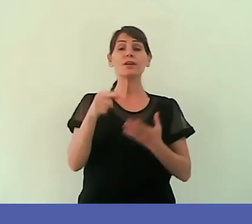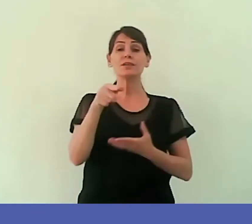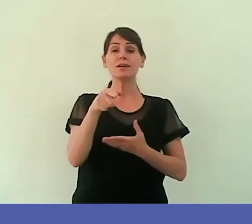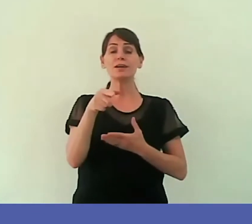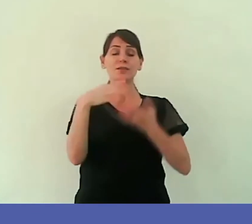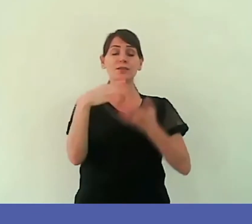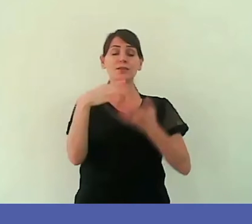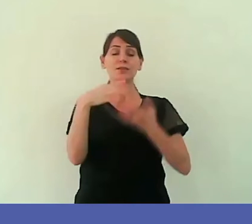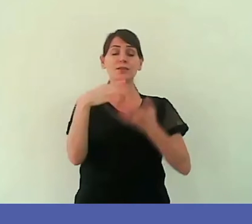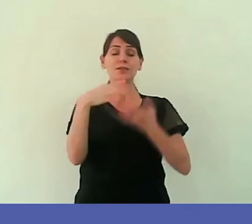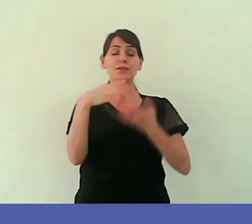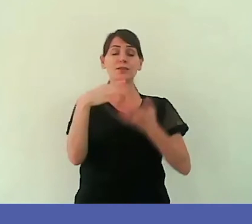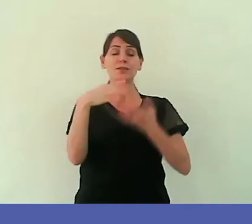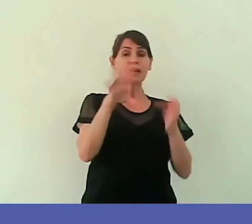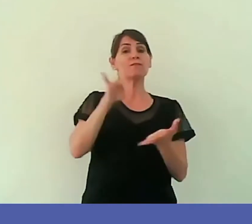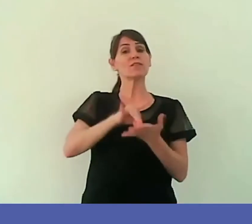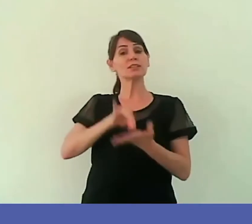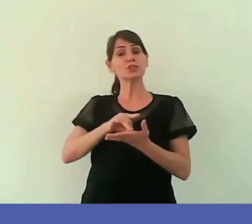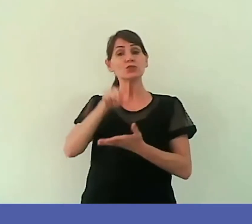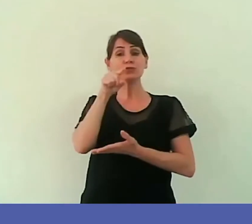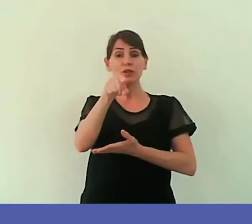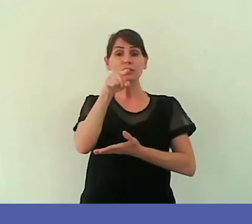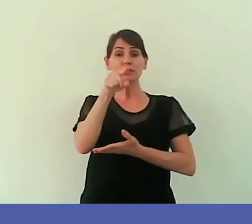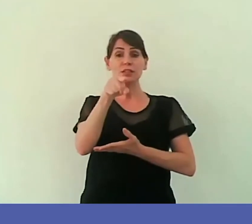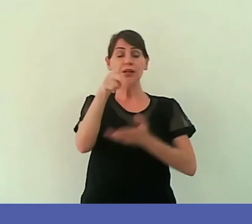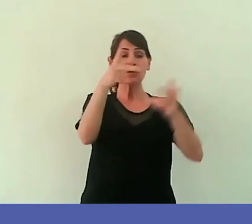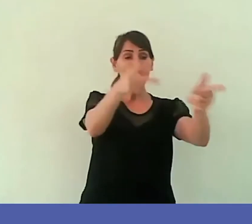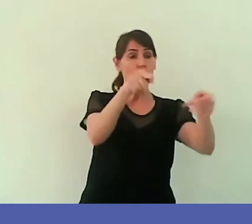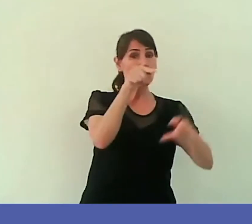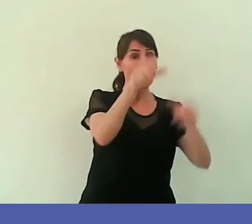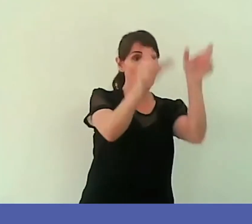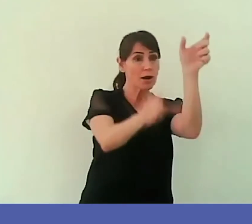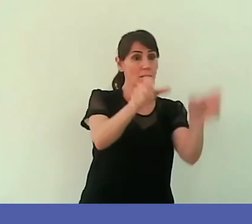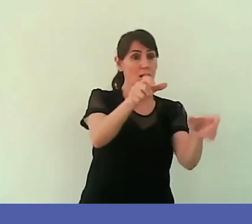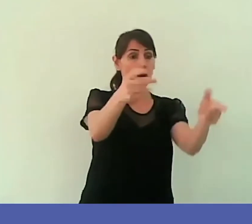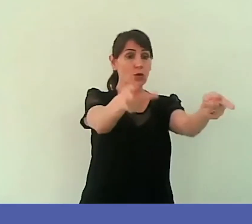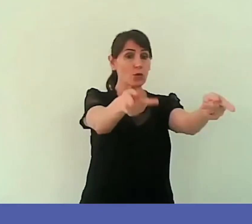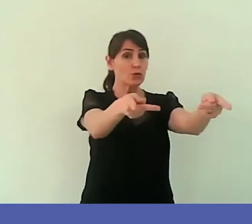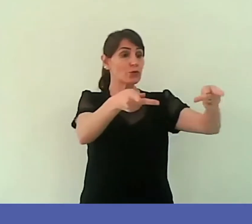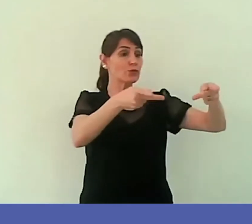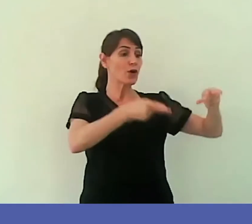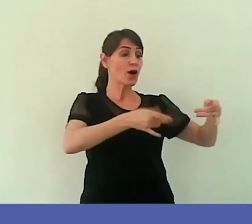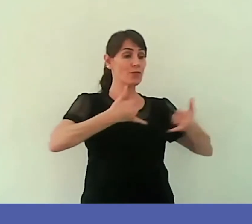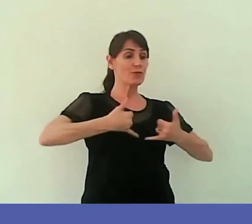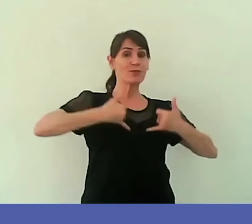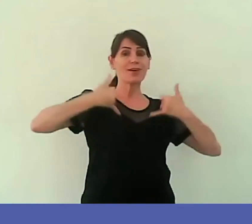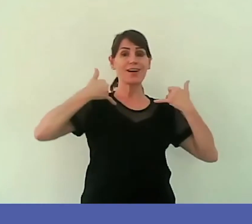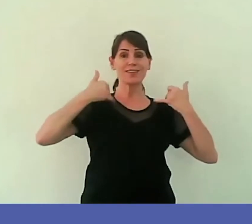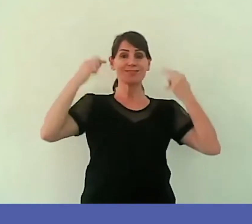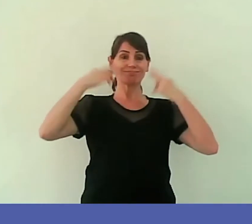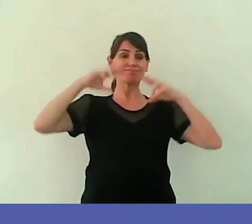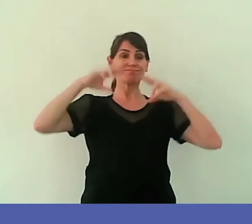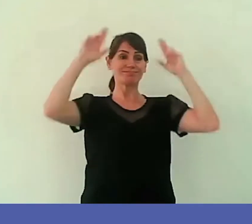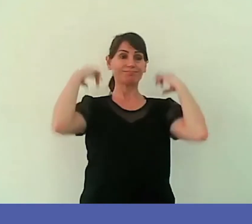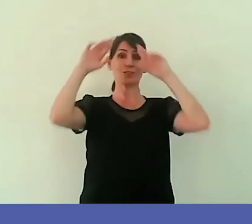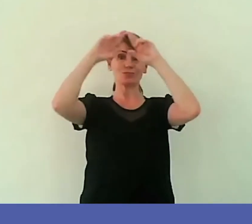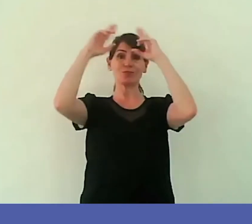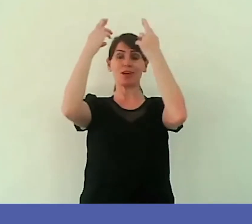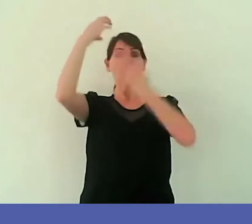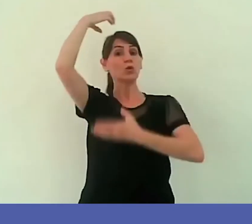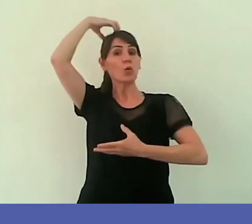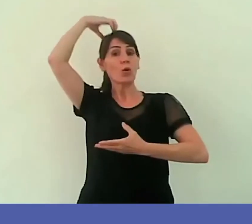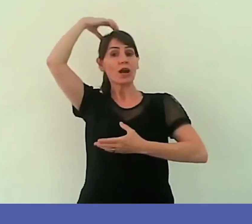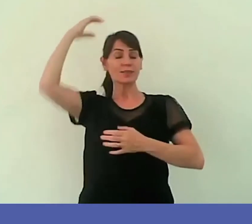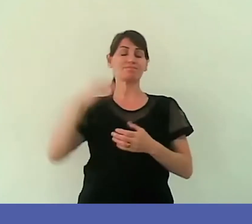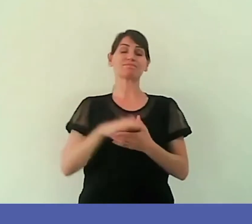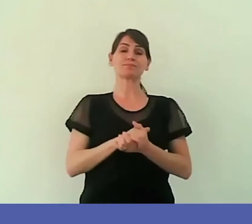na verdade, você estará convidando as pessoas para as bodas do rei, do filho do rei. Isto